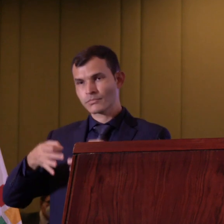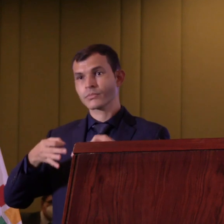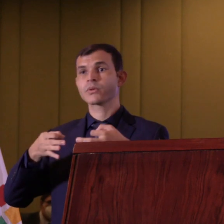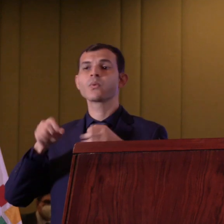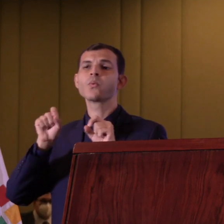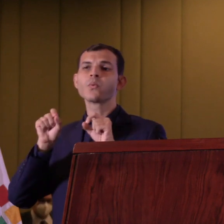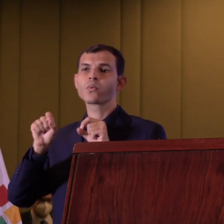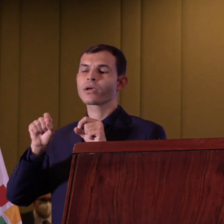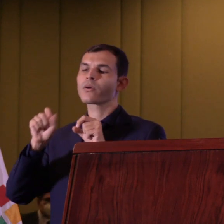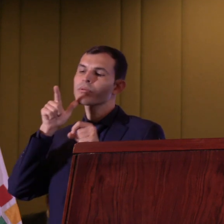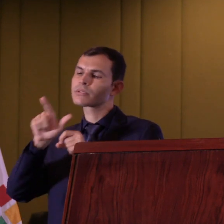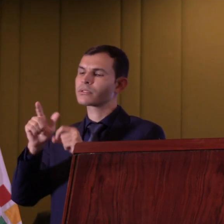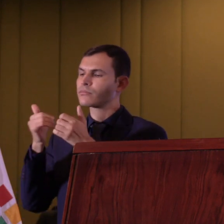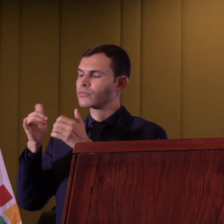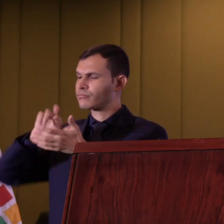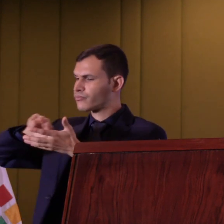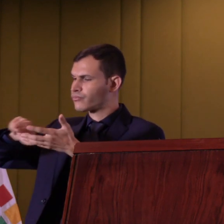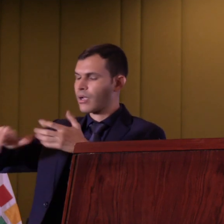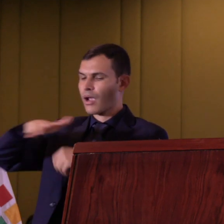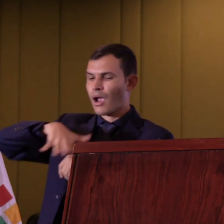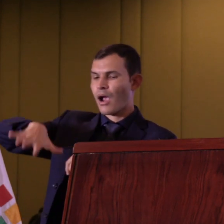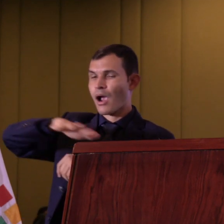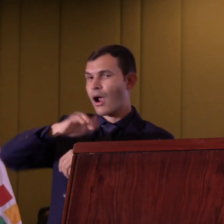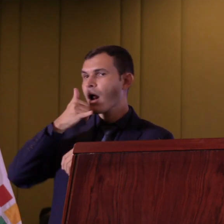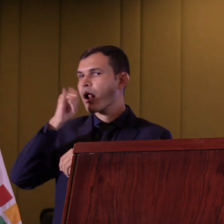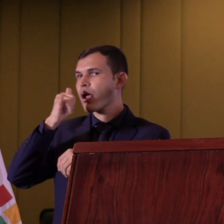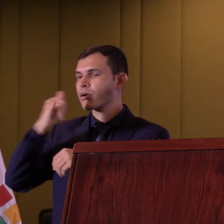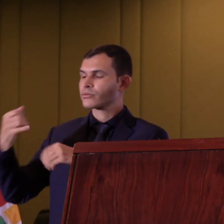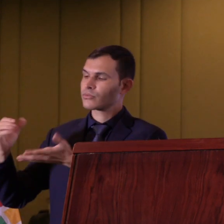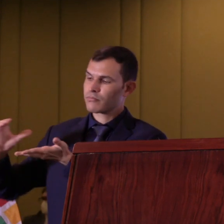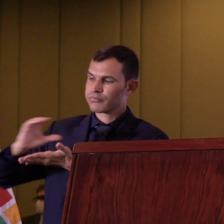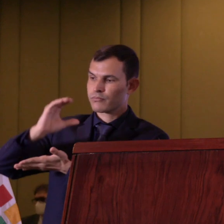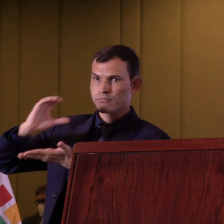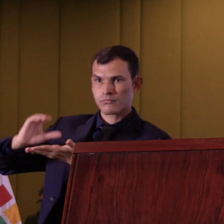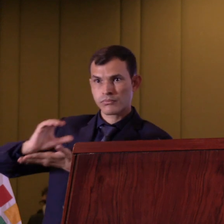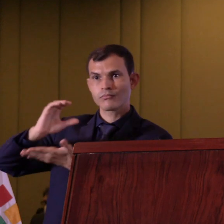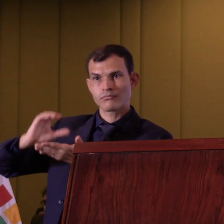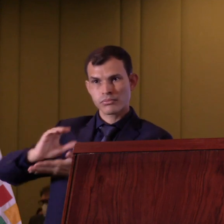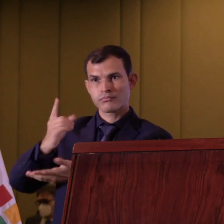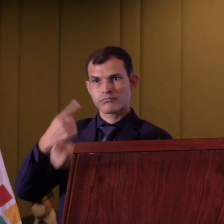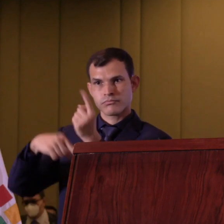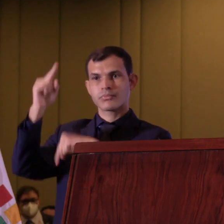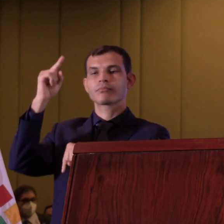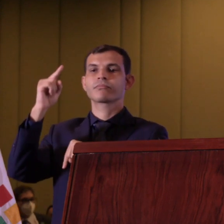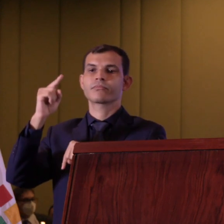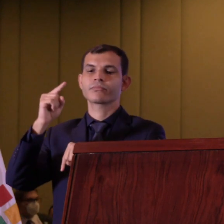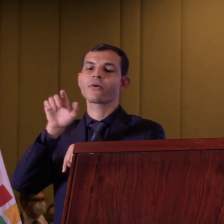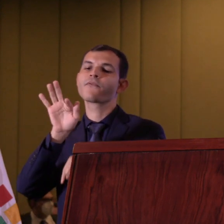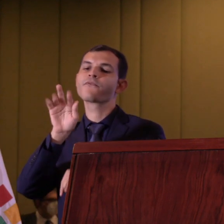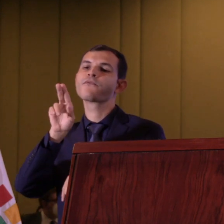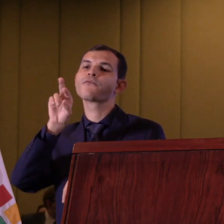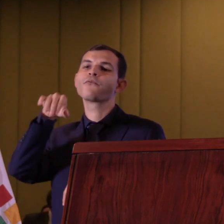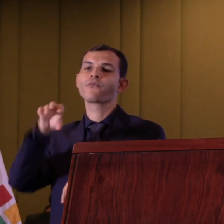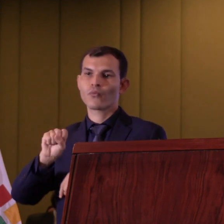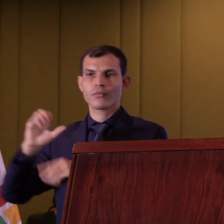para investimentos do setor elétrico, como a revitalização do sistema de corrente contínua de Furnas, de